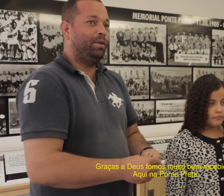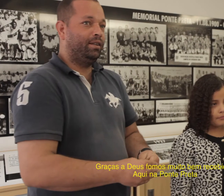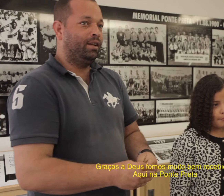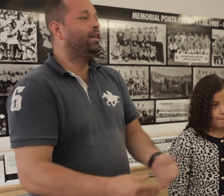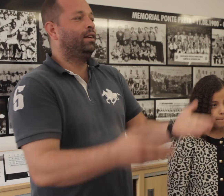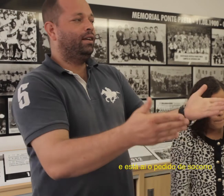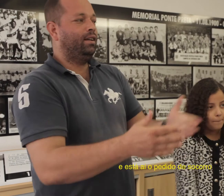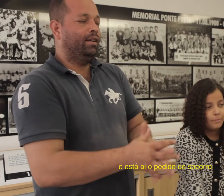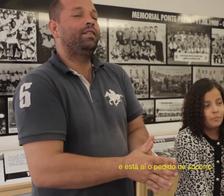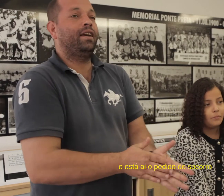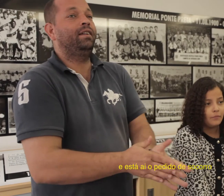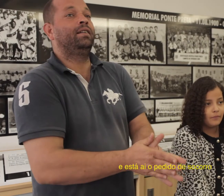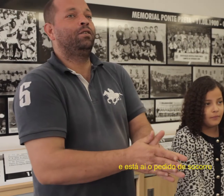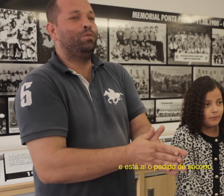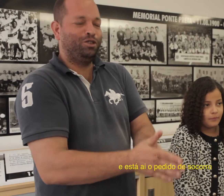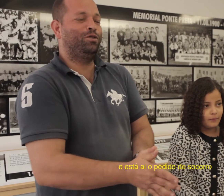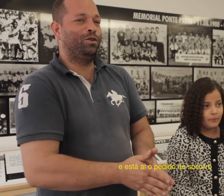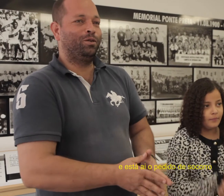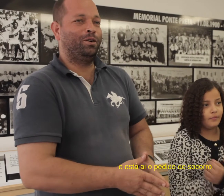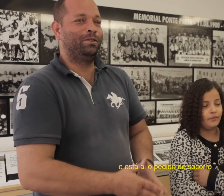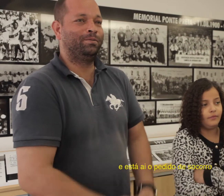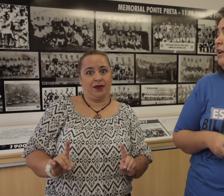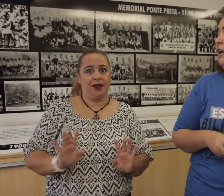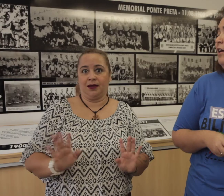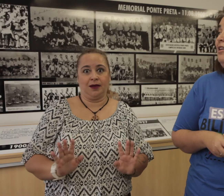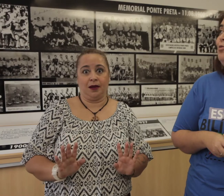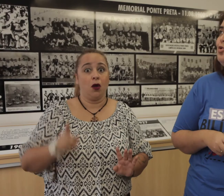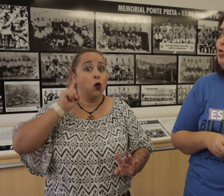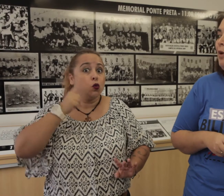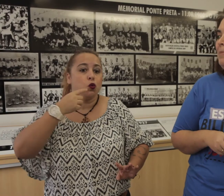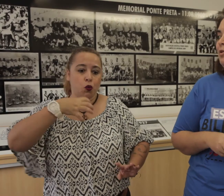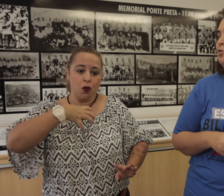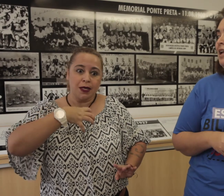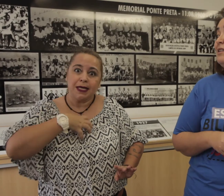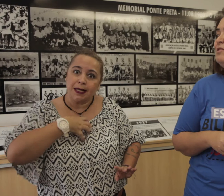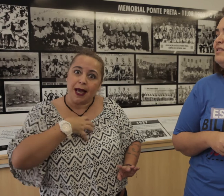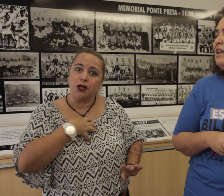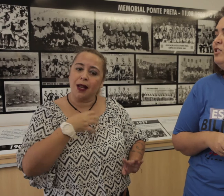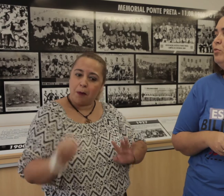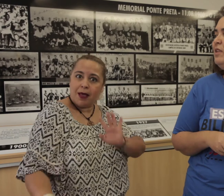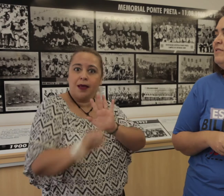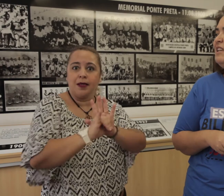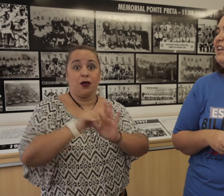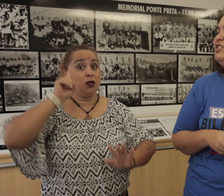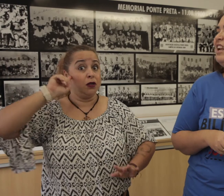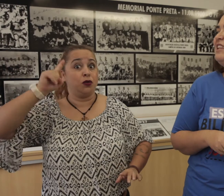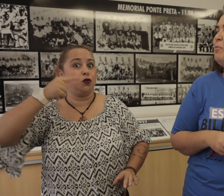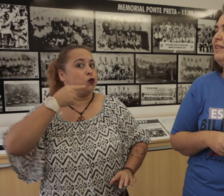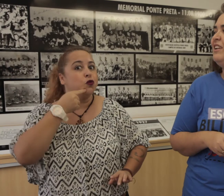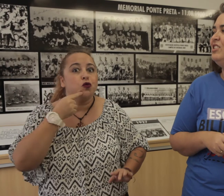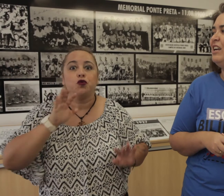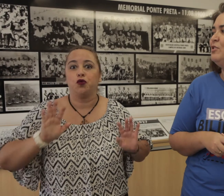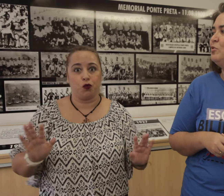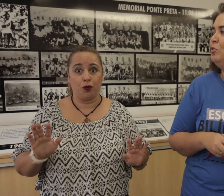Ponte Preta e está aí o pedido de socorro. E o surdo, a pessoa surda, ela não se sente um deficiente, ela tem